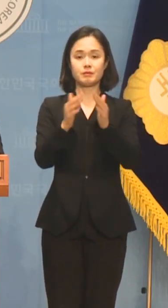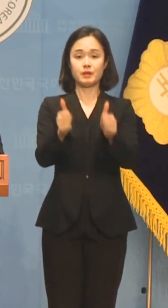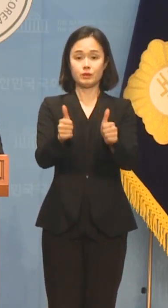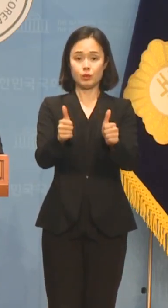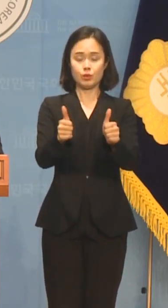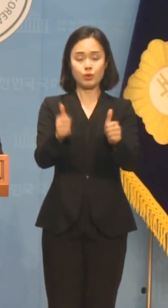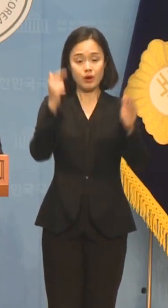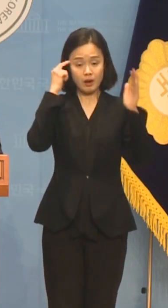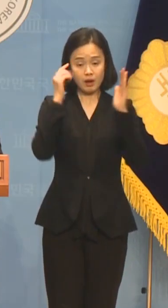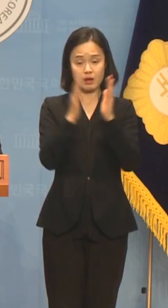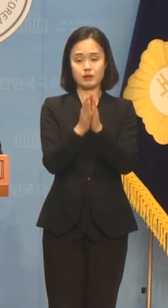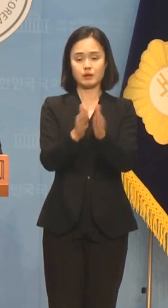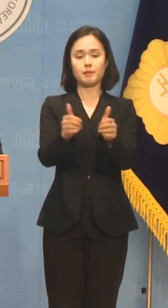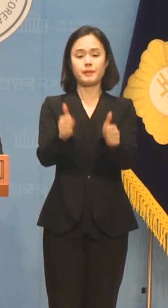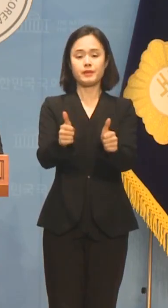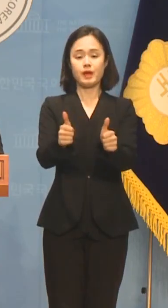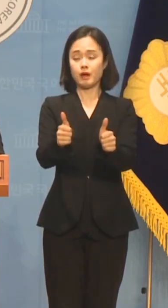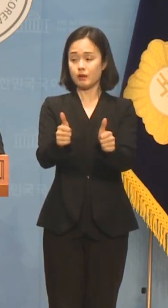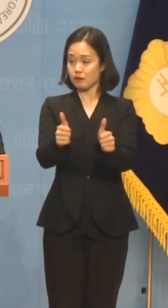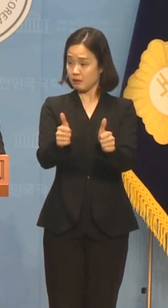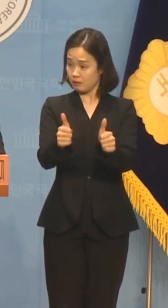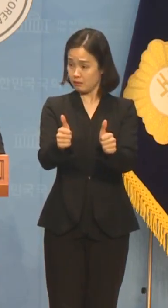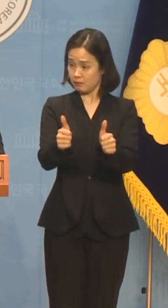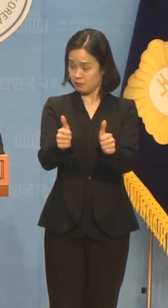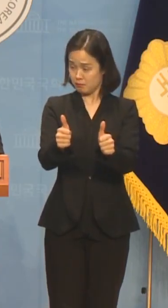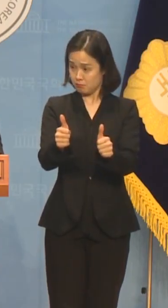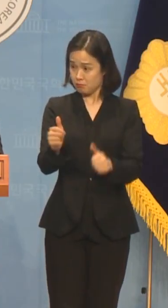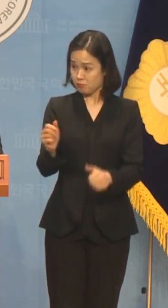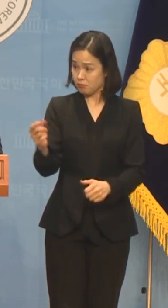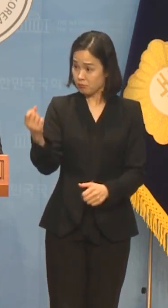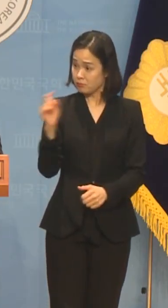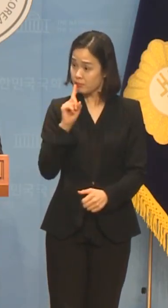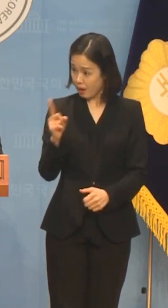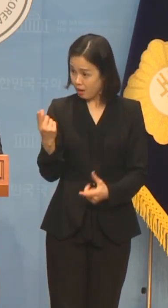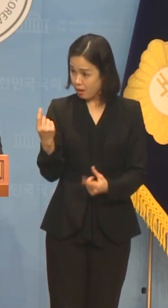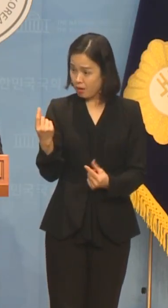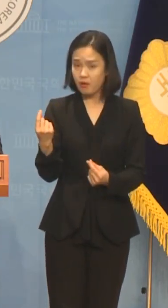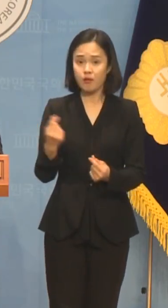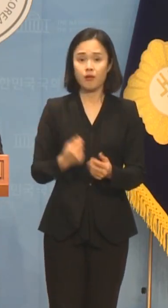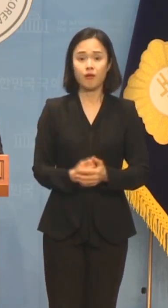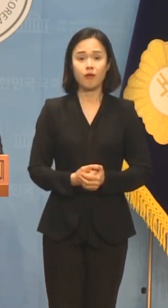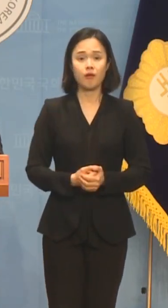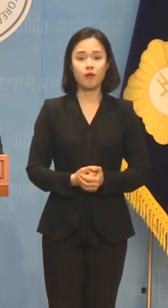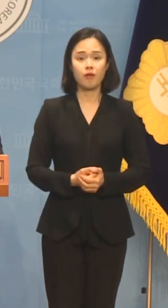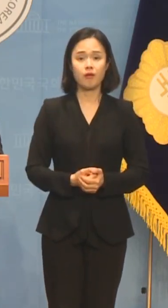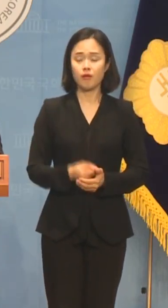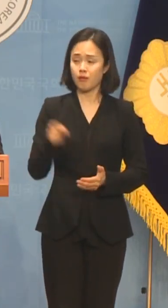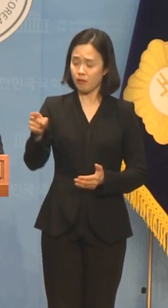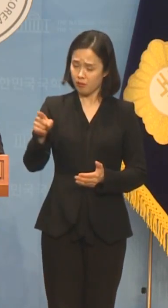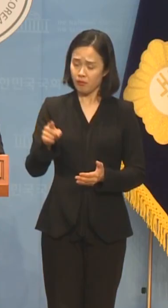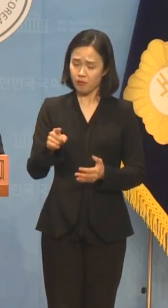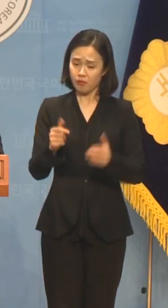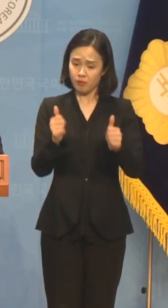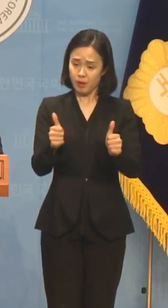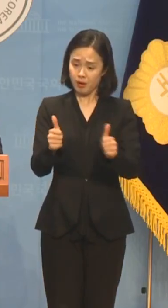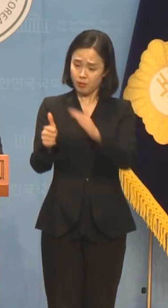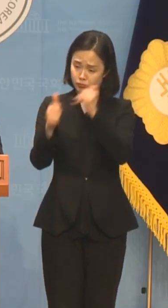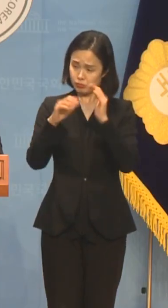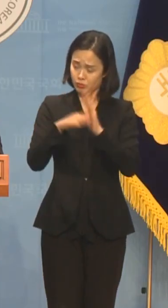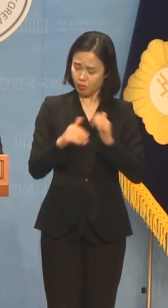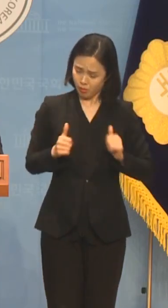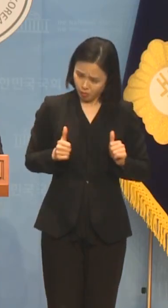밝혔으니 이제 윤석열을 재판에 출석시키고 성실하게 임하면 되는 것 아닙니까? 이런